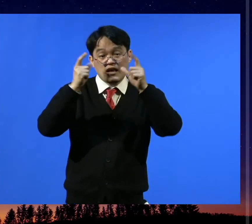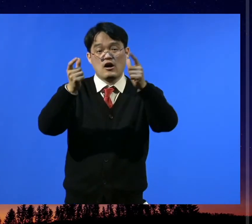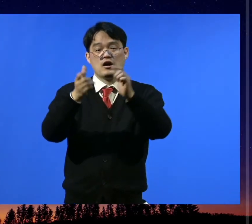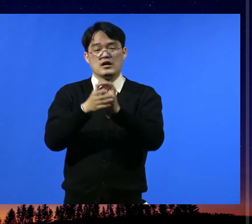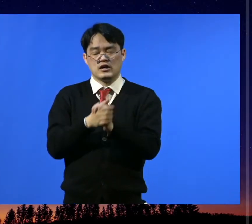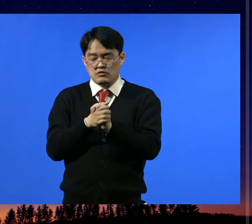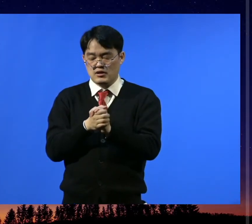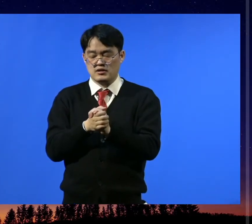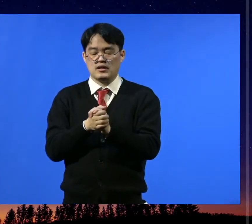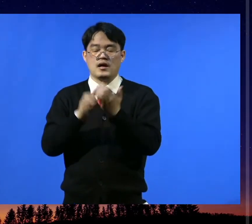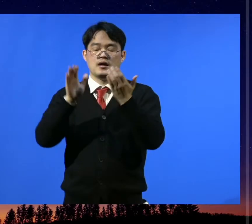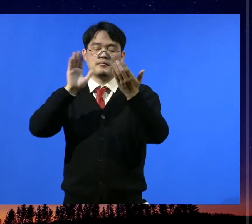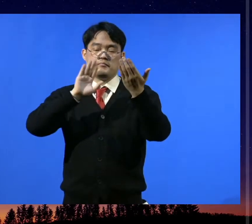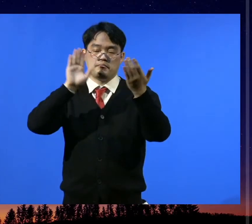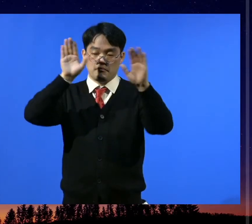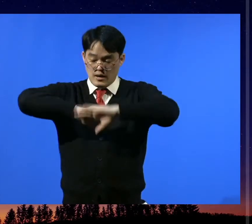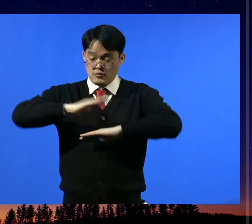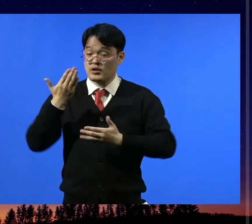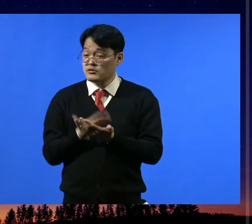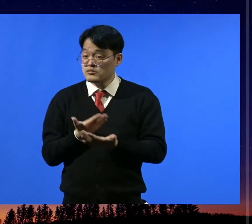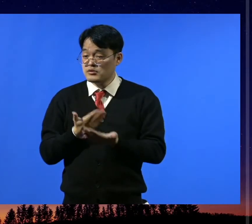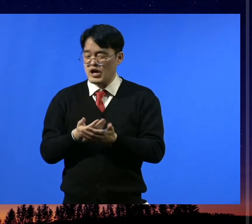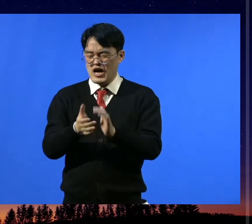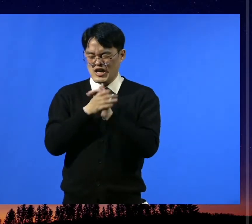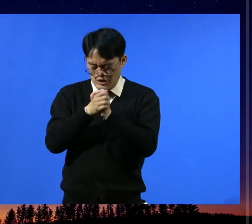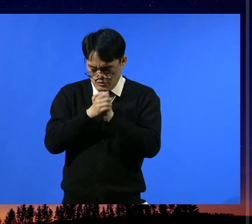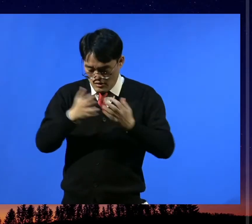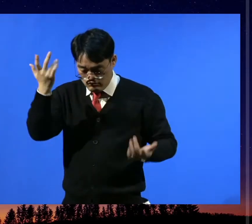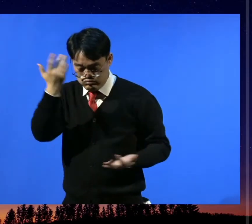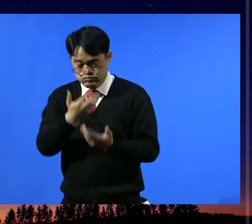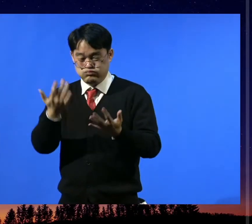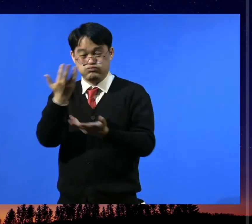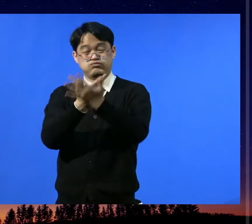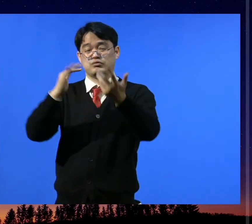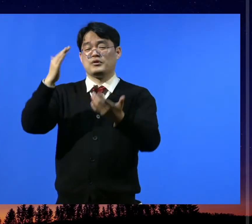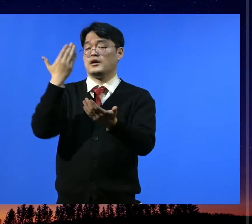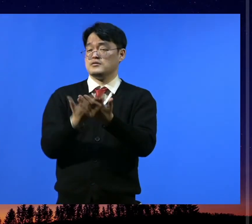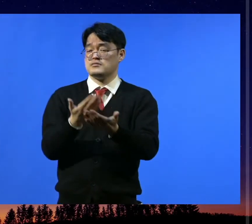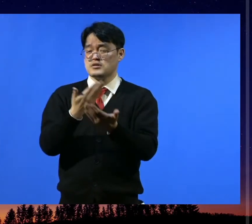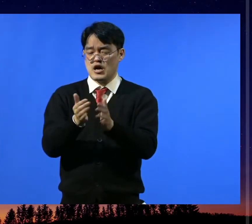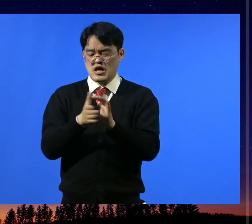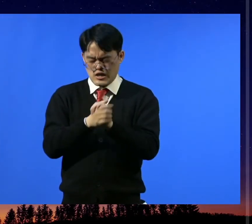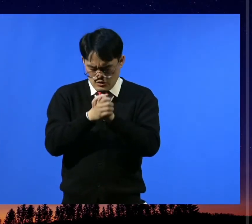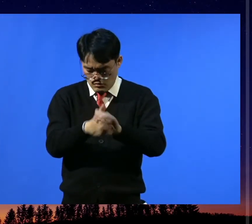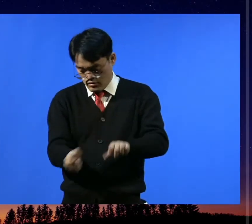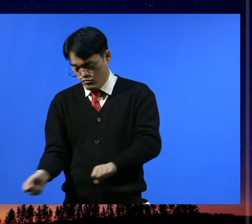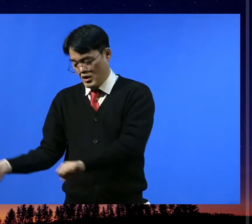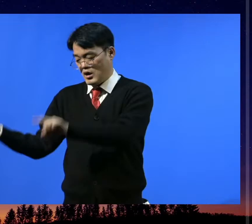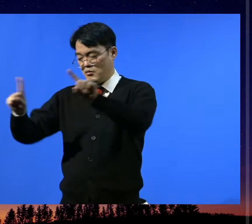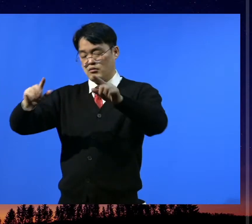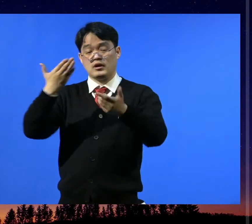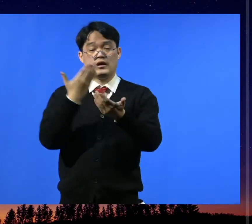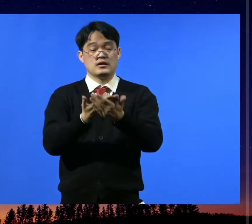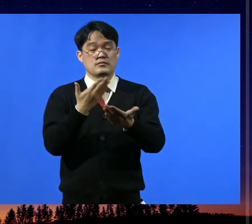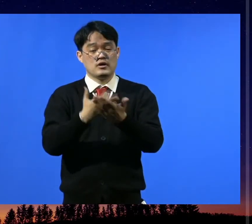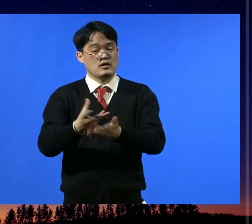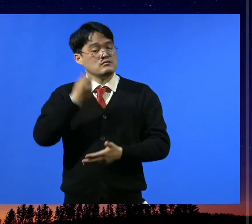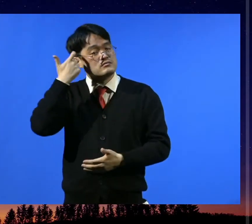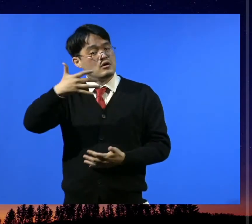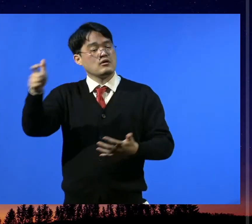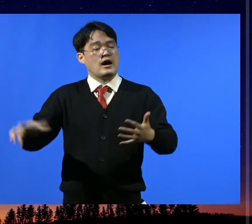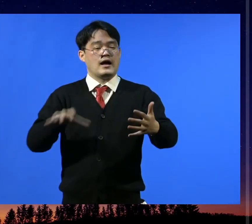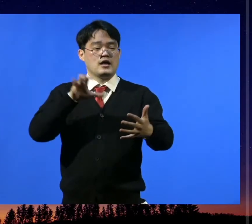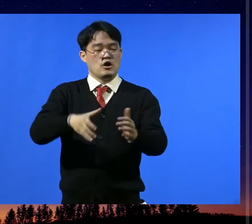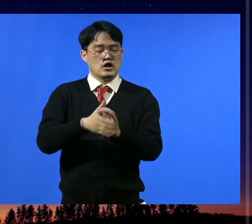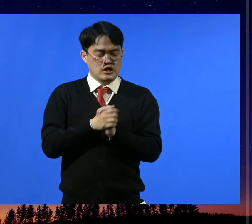하여 주시옵소서. 기도에 불이 붙게 하여 주시옵소서. 기도가 살아나게 하여 주시옵소서. 성령 안에서 기도하게